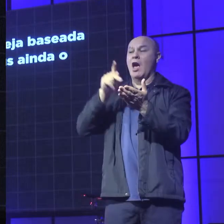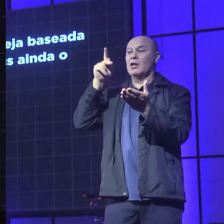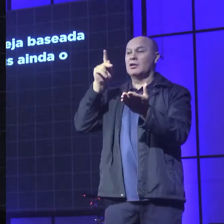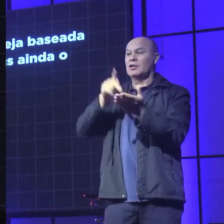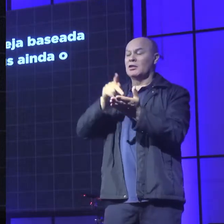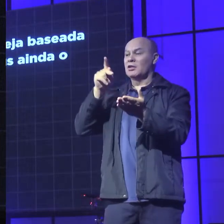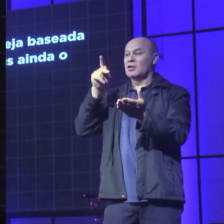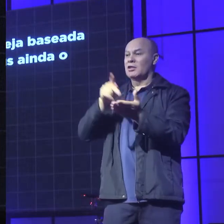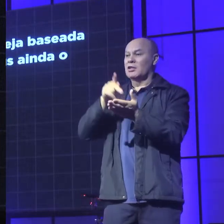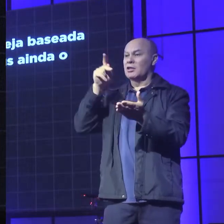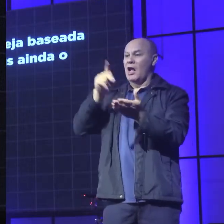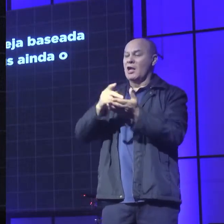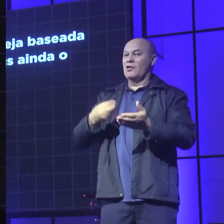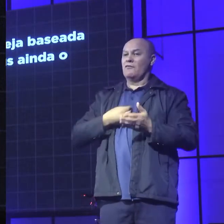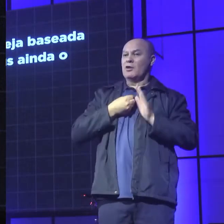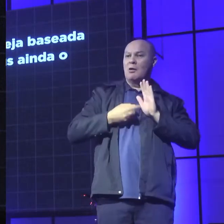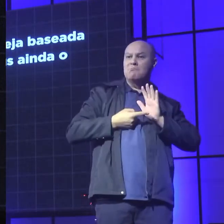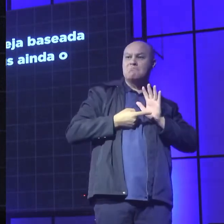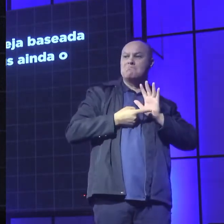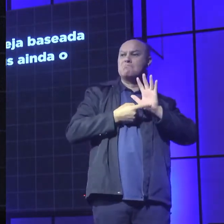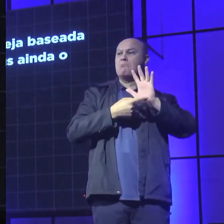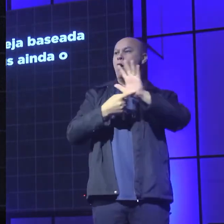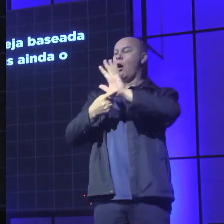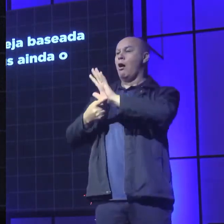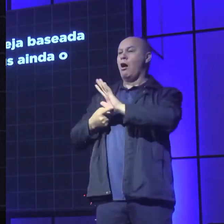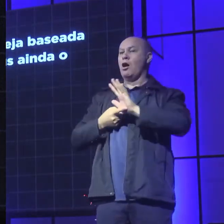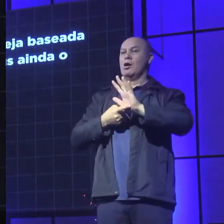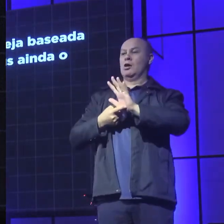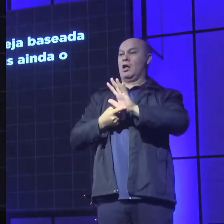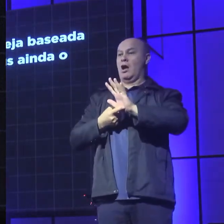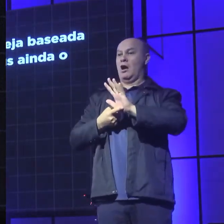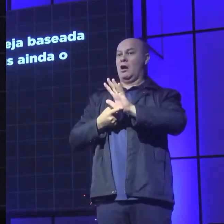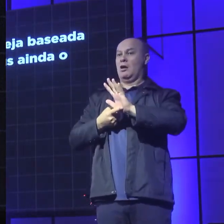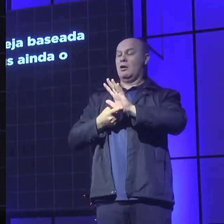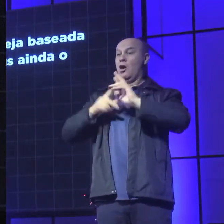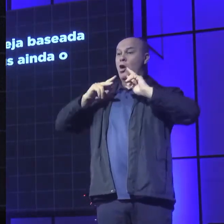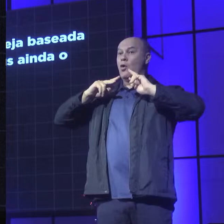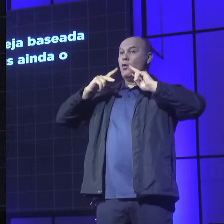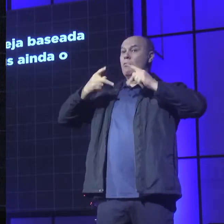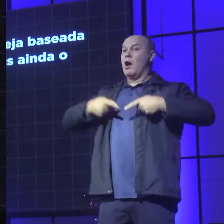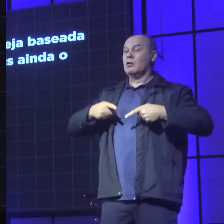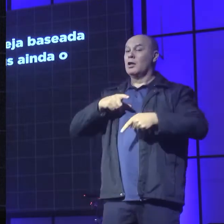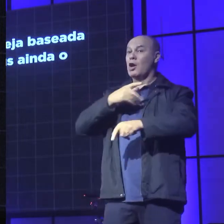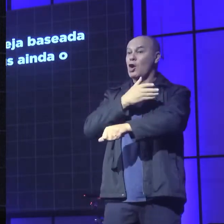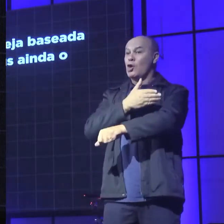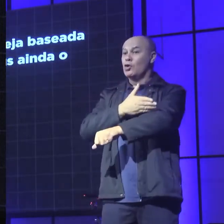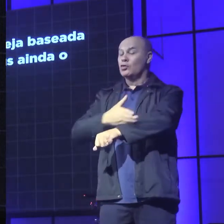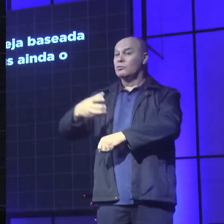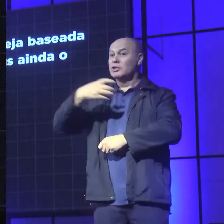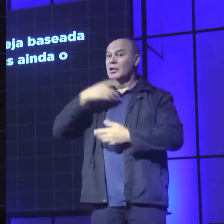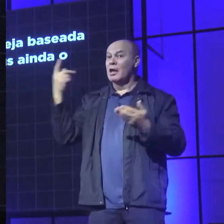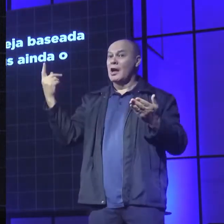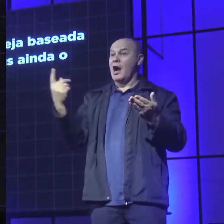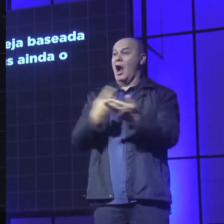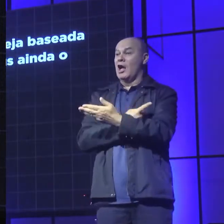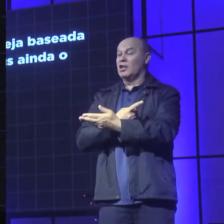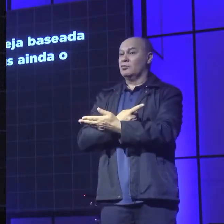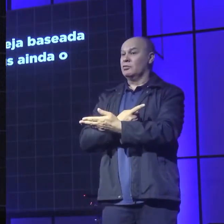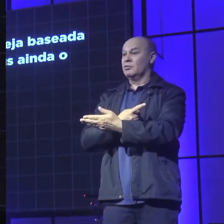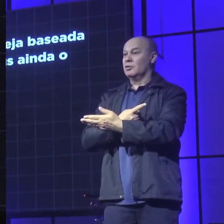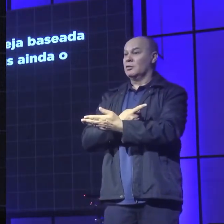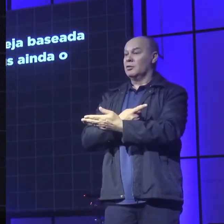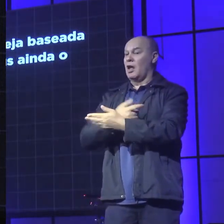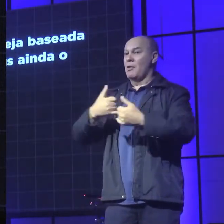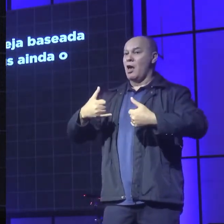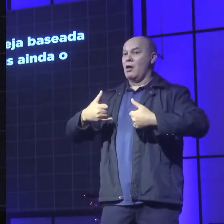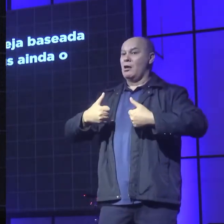Que o nosso braço, a nossa arrogância, a nossa soberba, nos afastaram de Deus. Jesus só